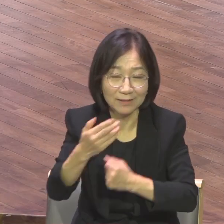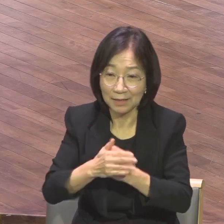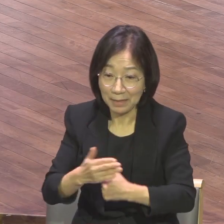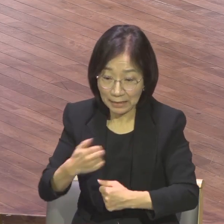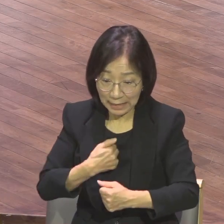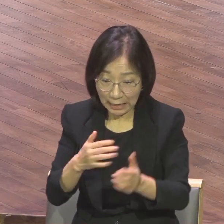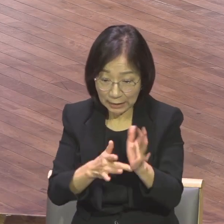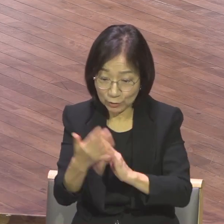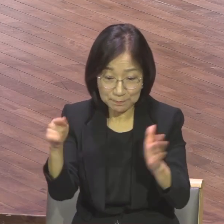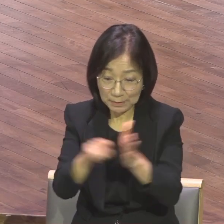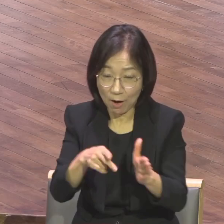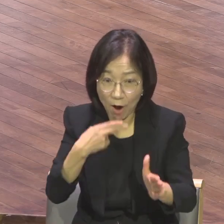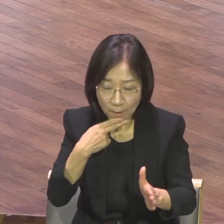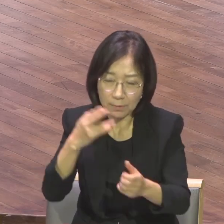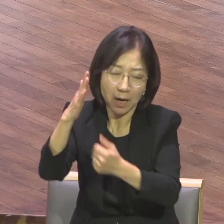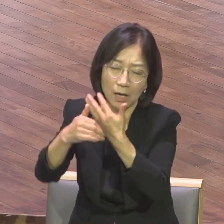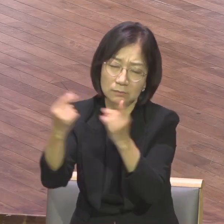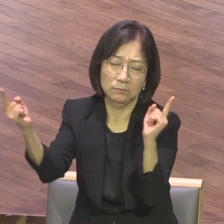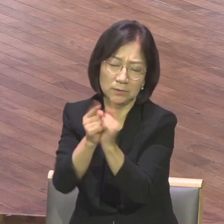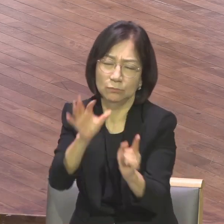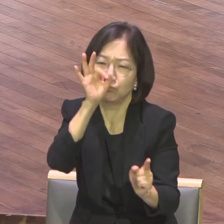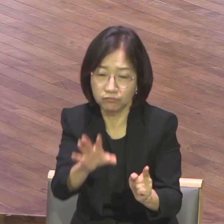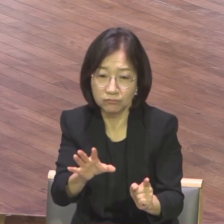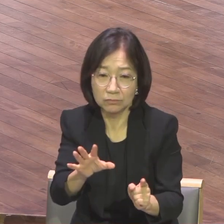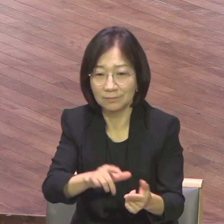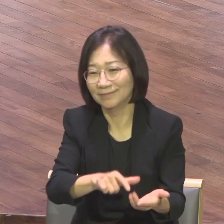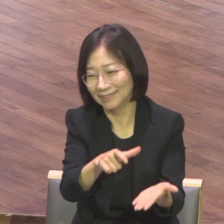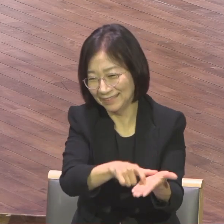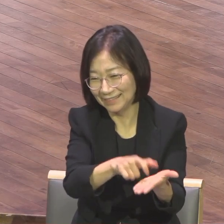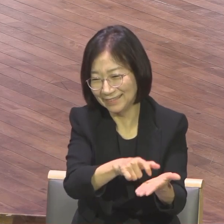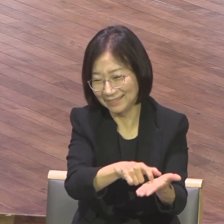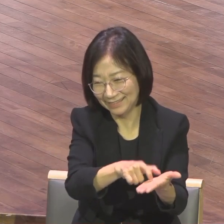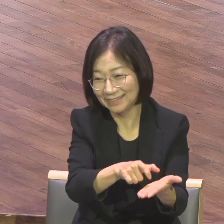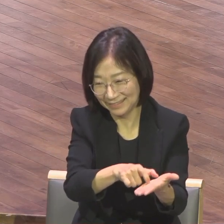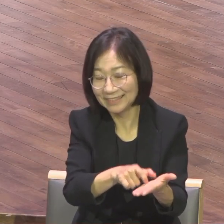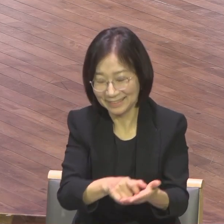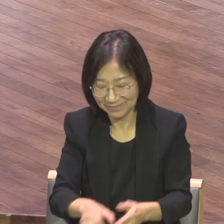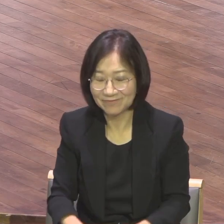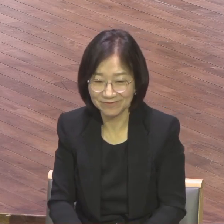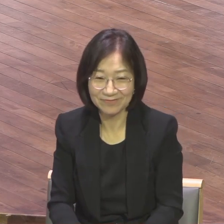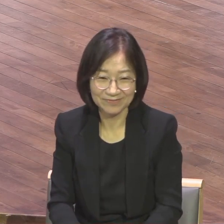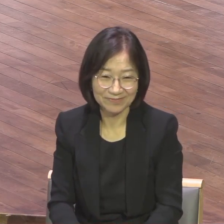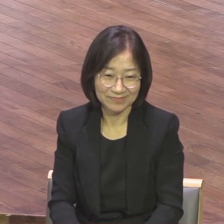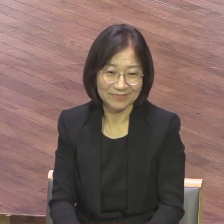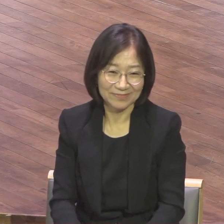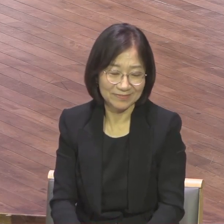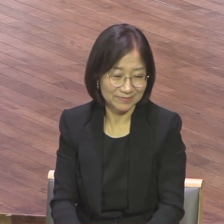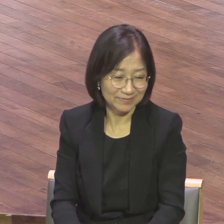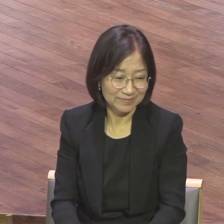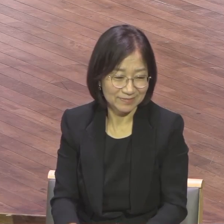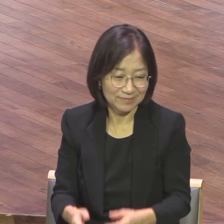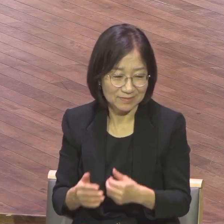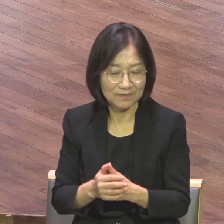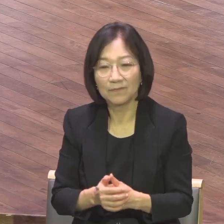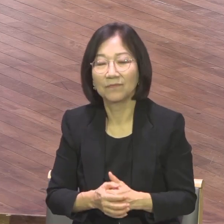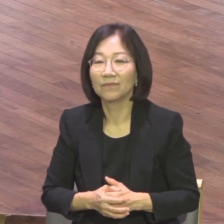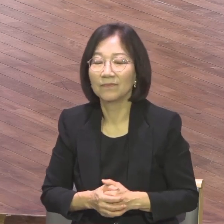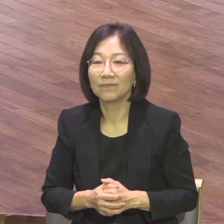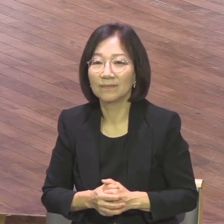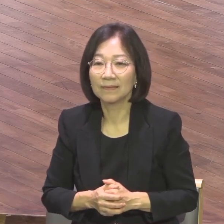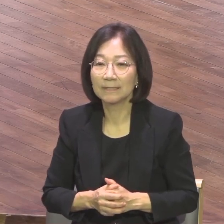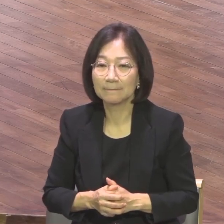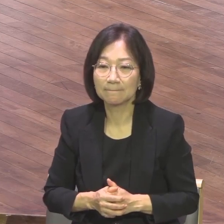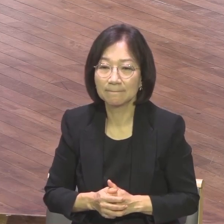유일성 절대성에 대해서 분명히 여러분이 고백하고 밝혀야 돼요. 그렇기 때문에